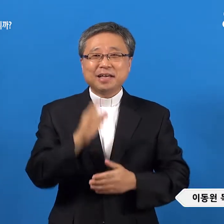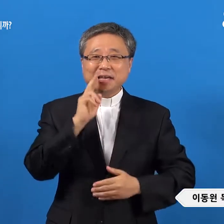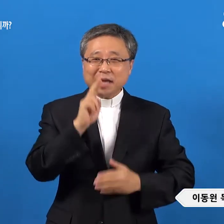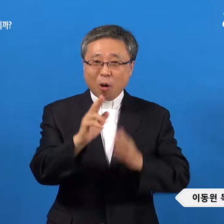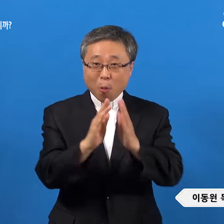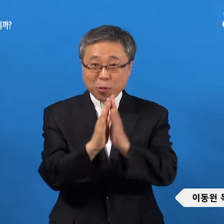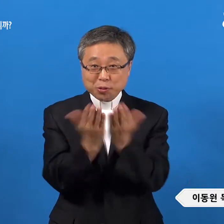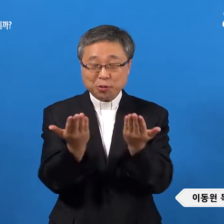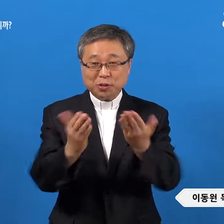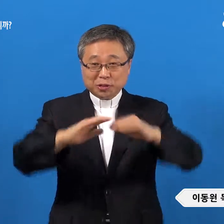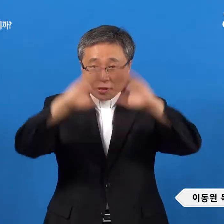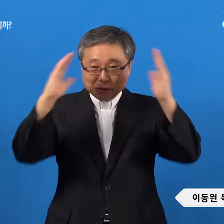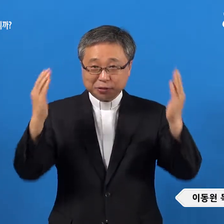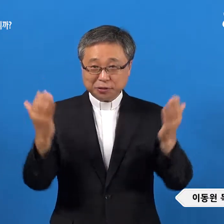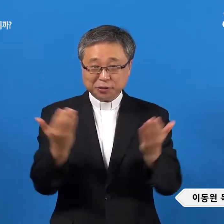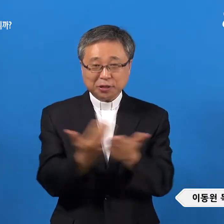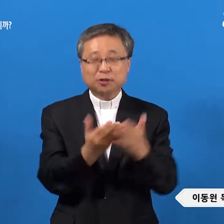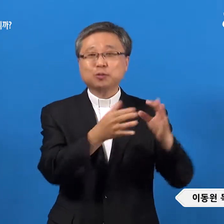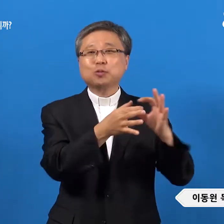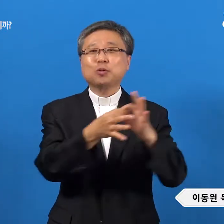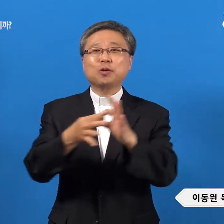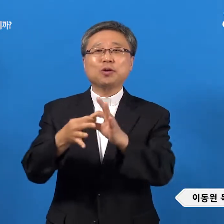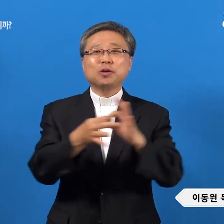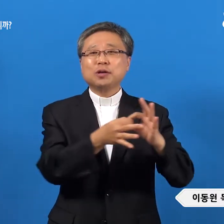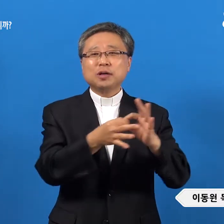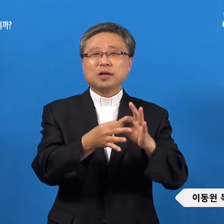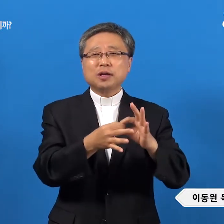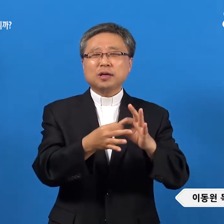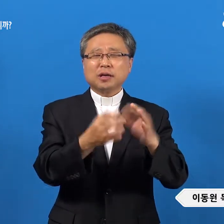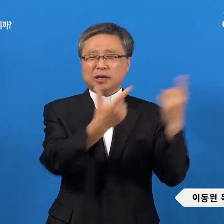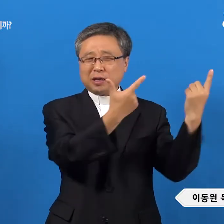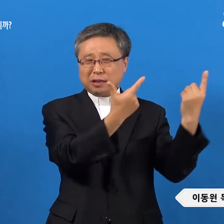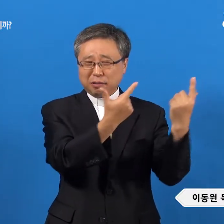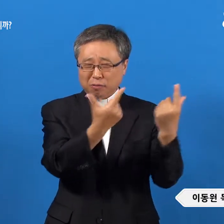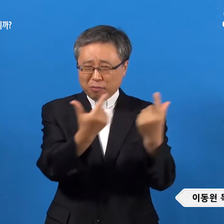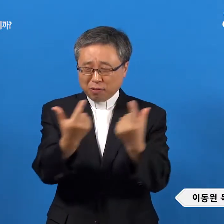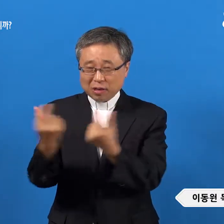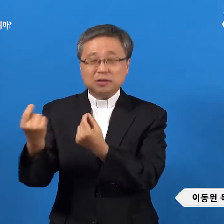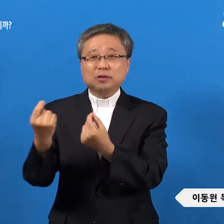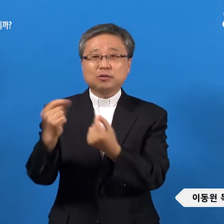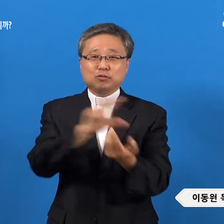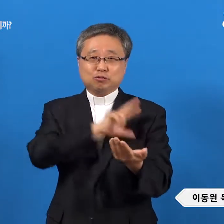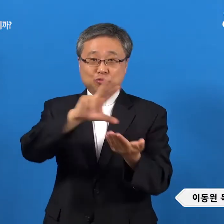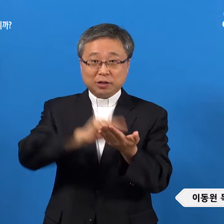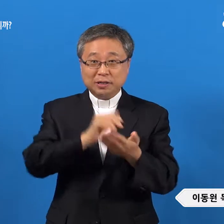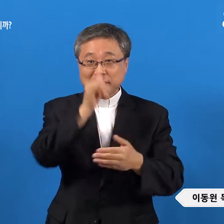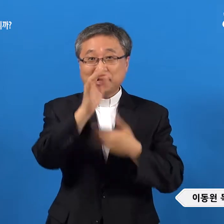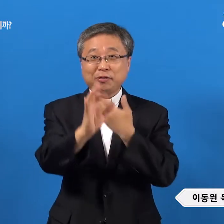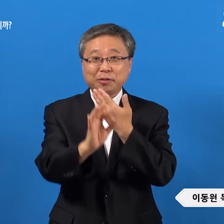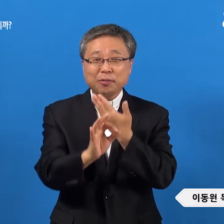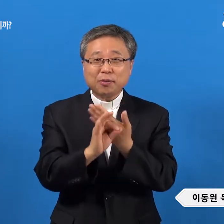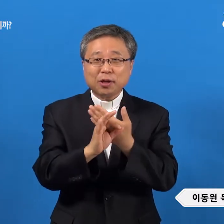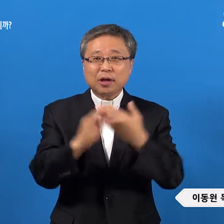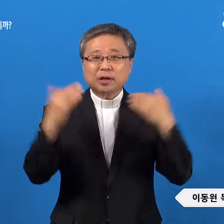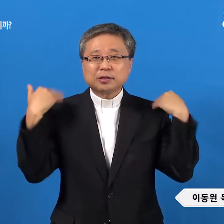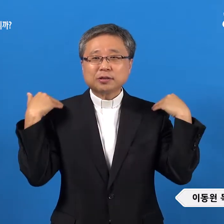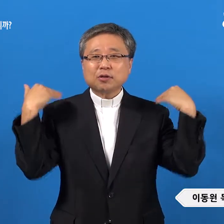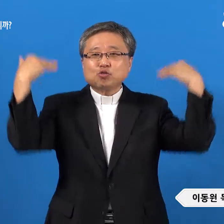야고보서 이 전체를 통한 일관성 있는 하나의 주제가 있었다면 그것은 성숙한 행함